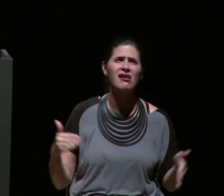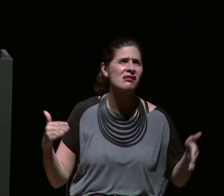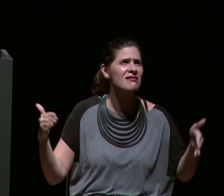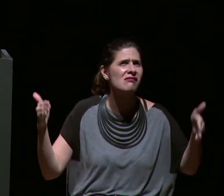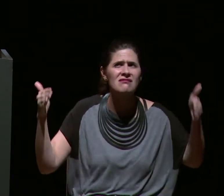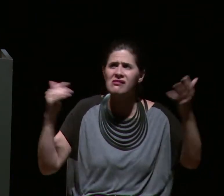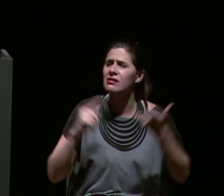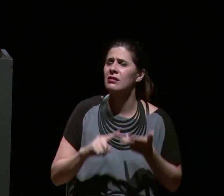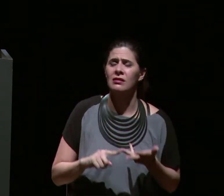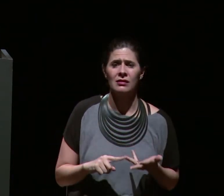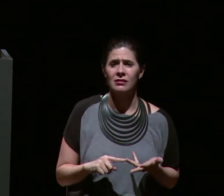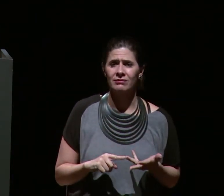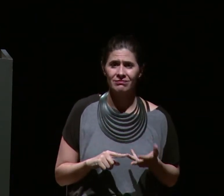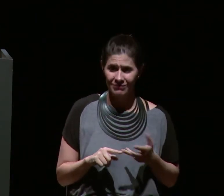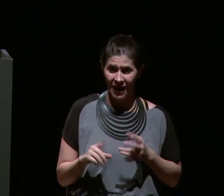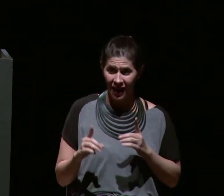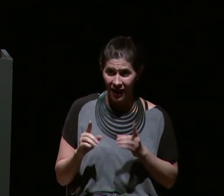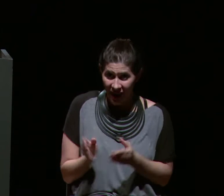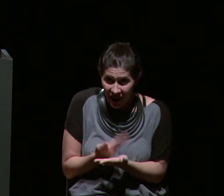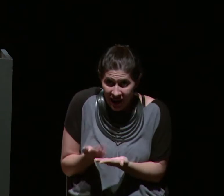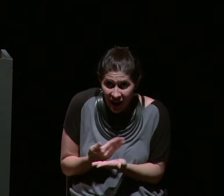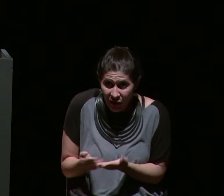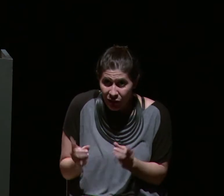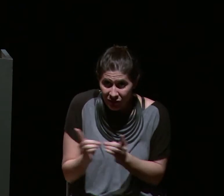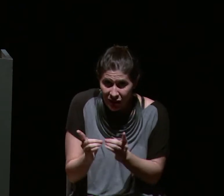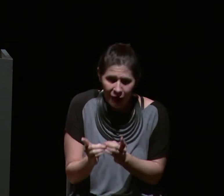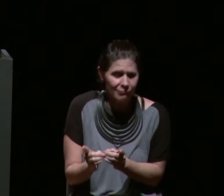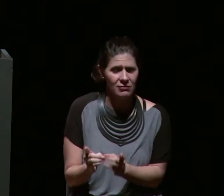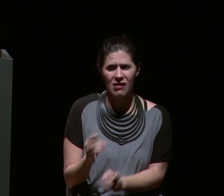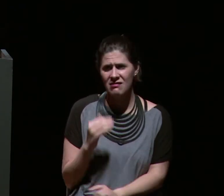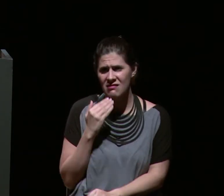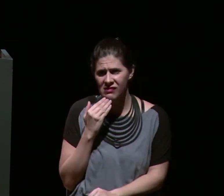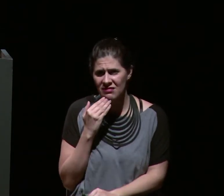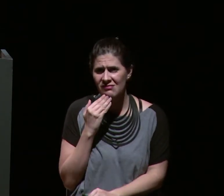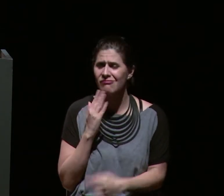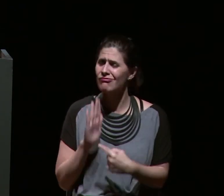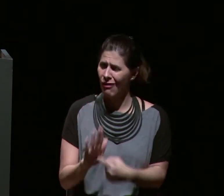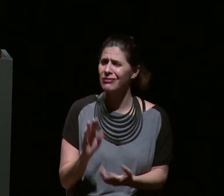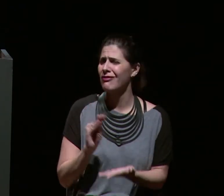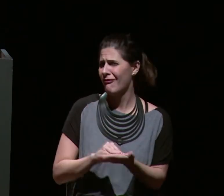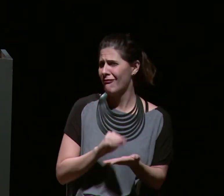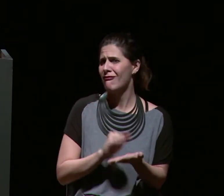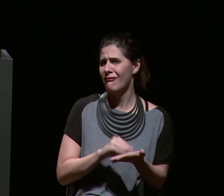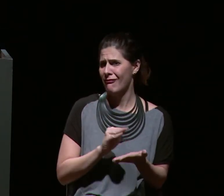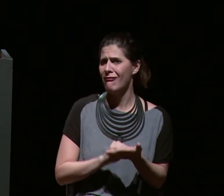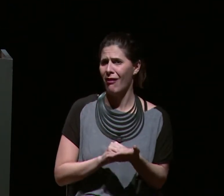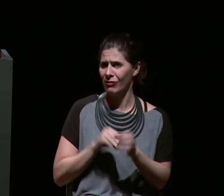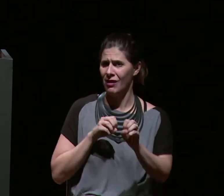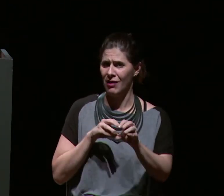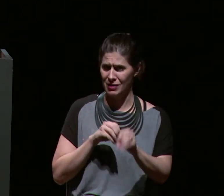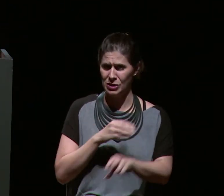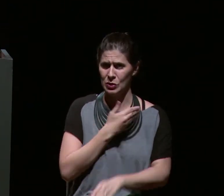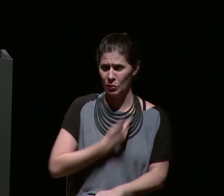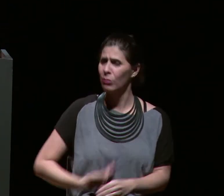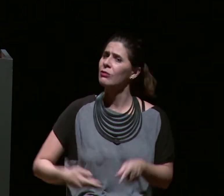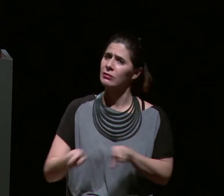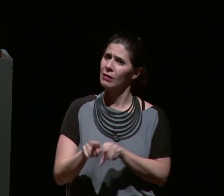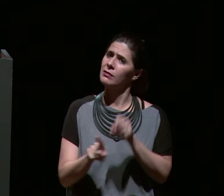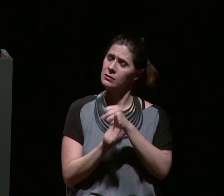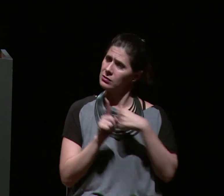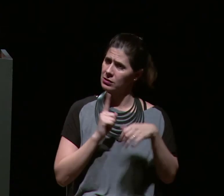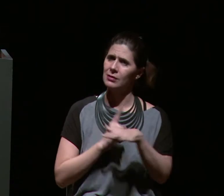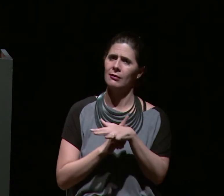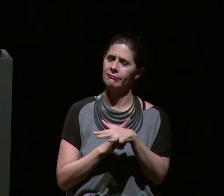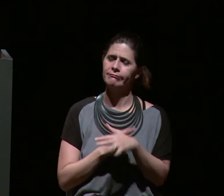que ilustram a precariedade não apenas do ensino público, como também da nossa sociedade. Raras foram as